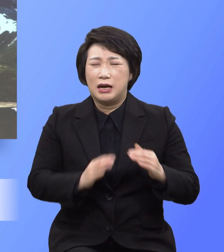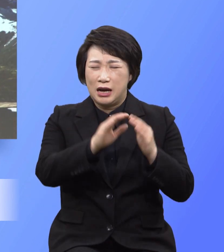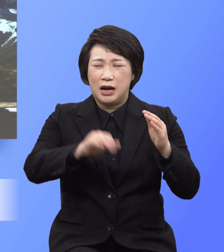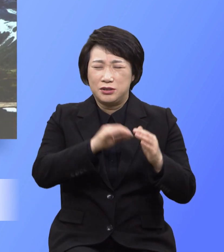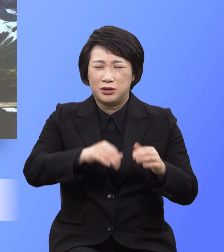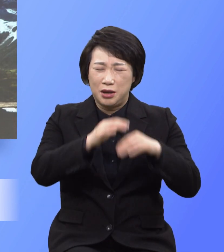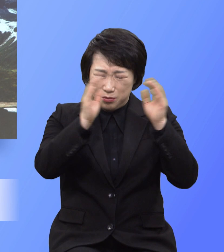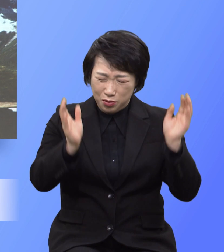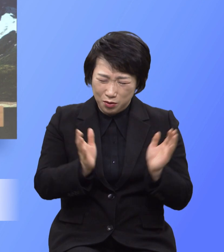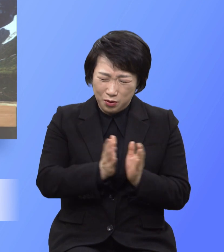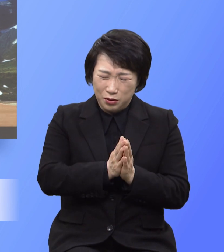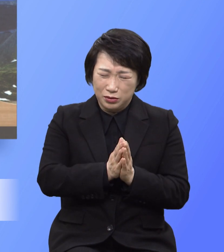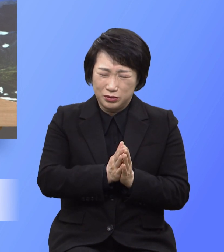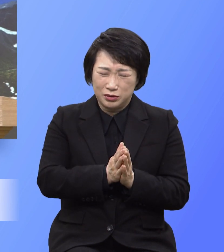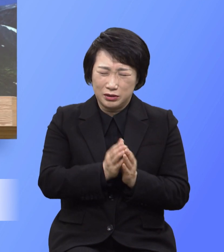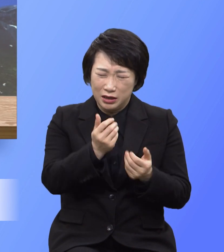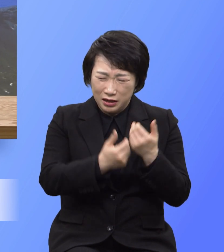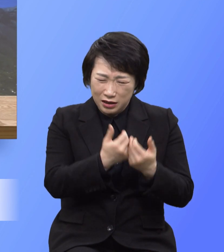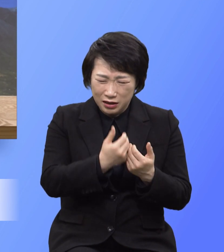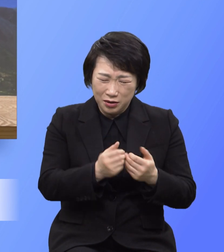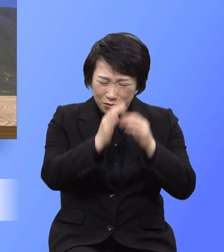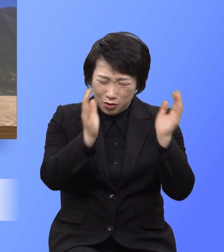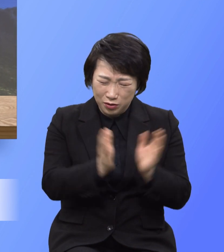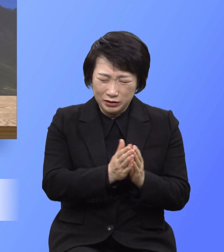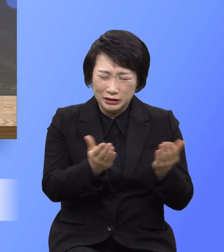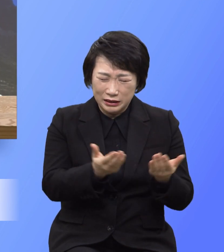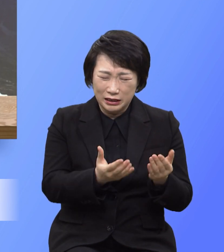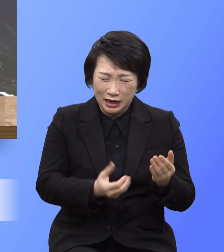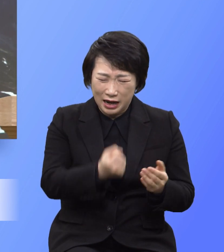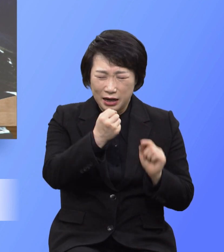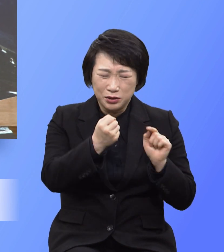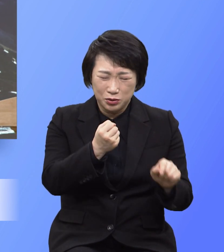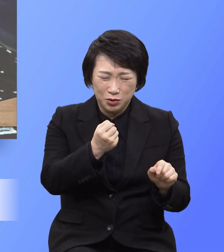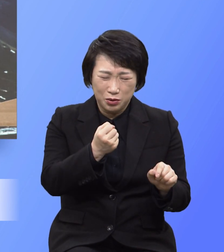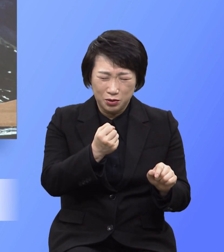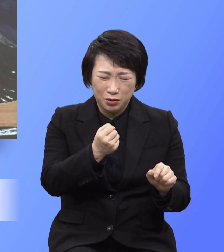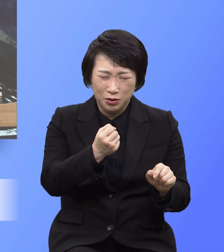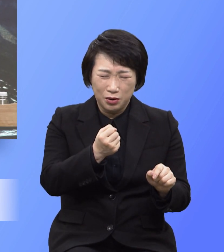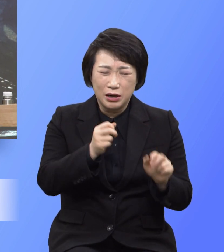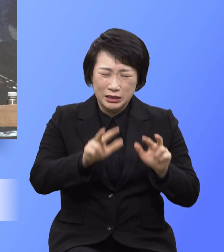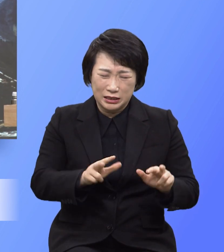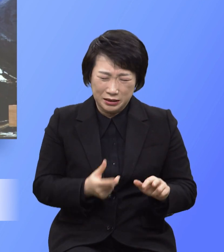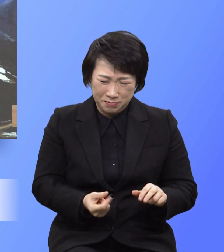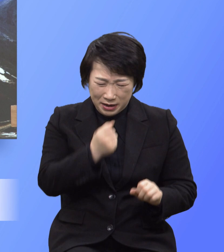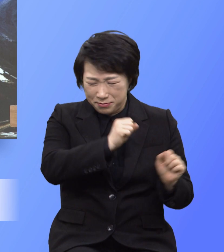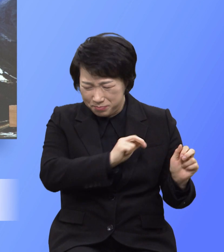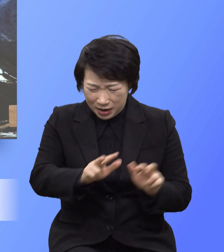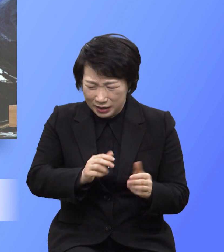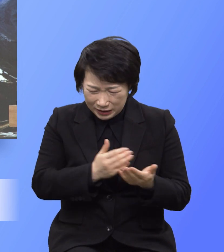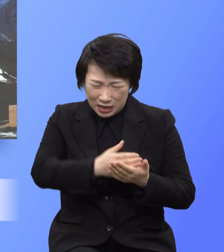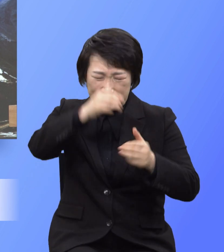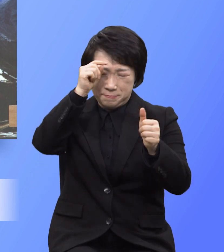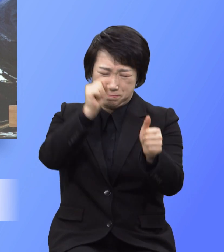가정의 모든 부조화의 모든 사건들을 가지고 지금